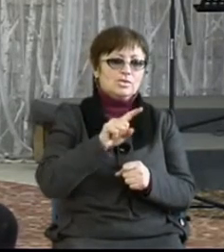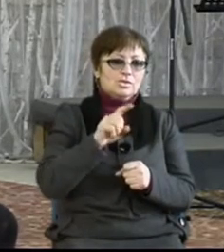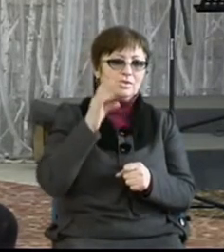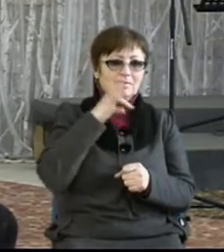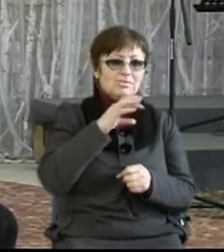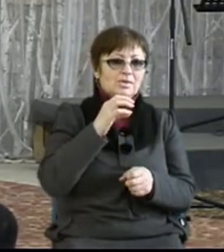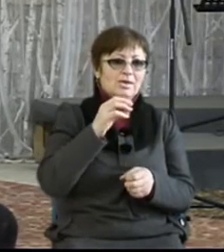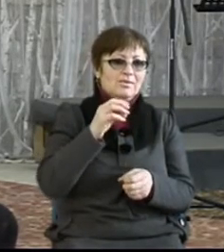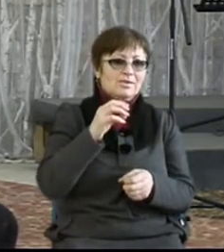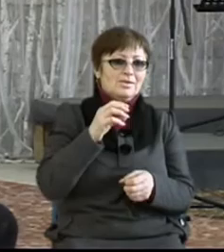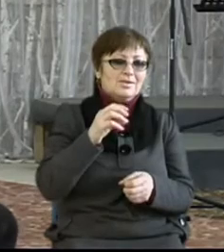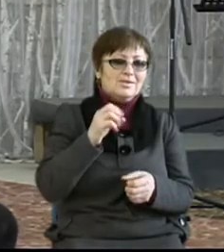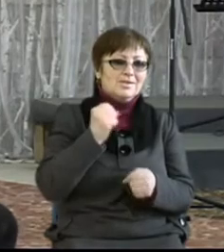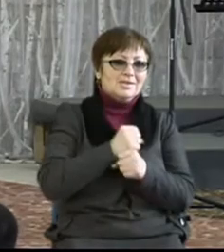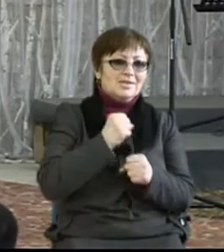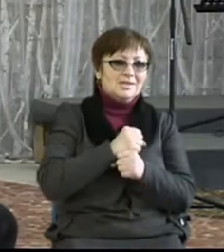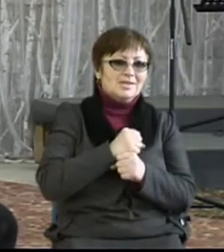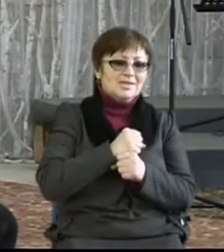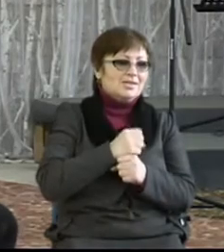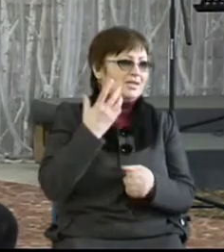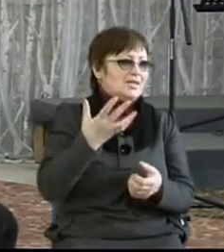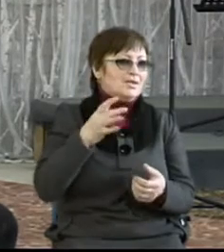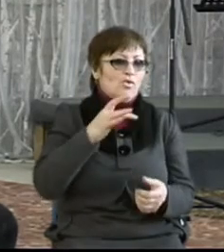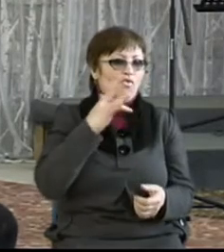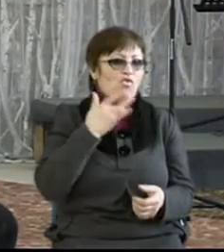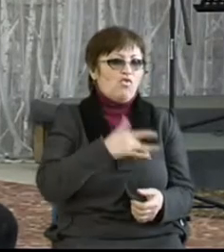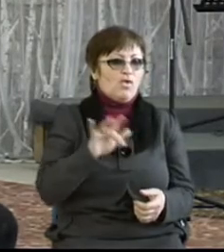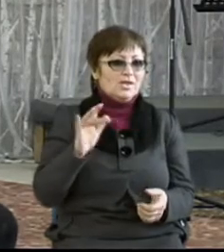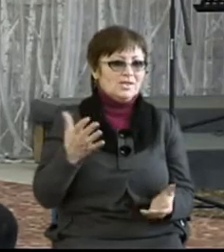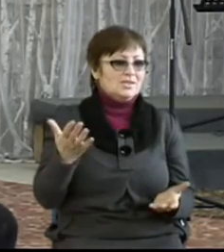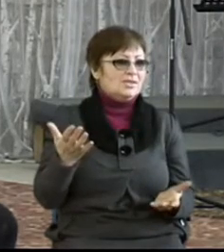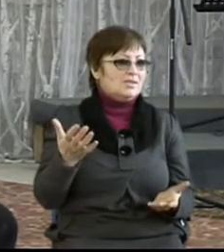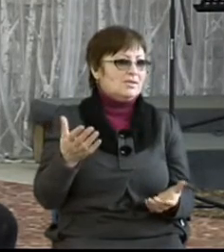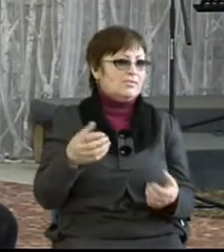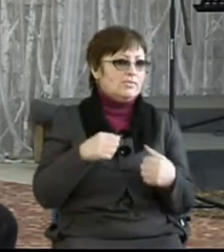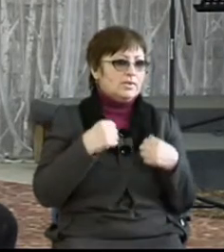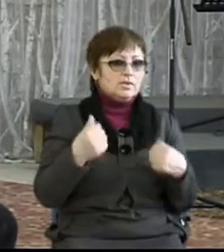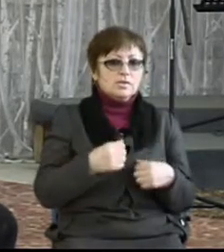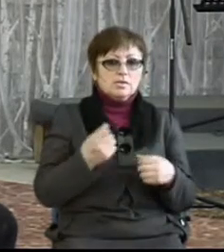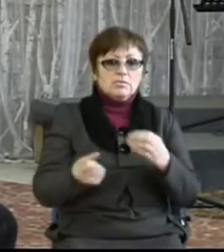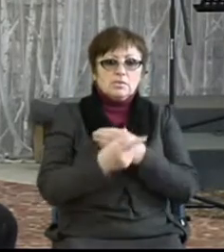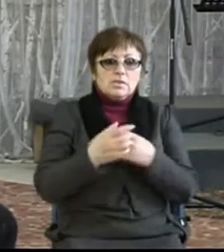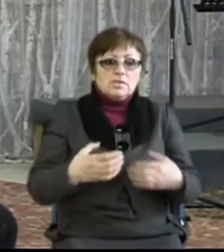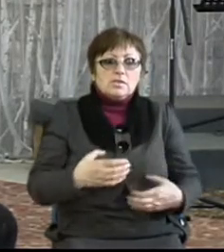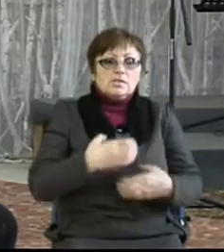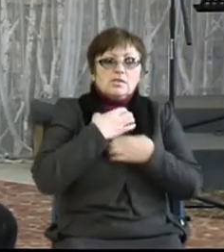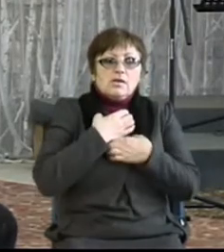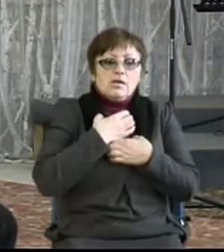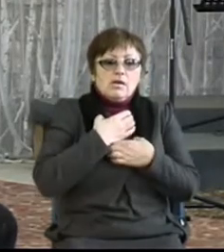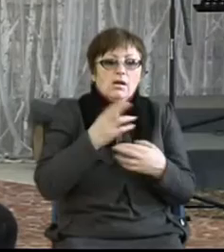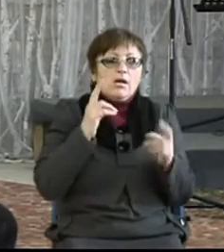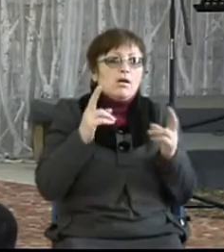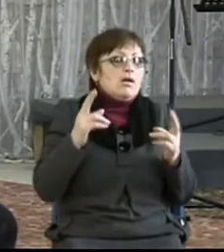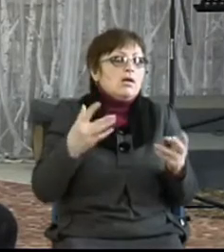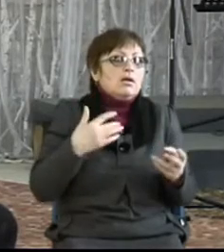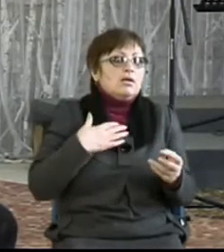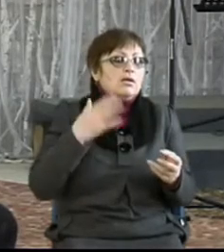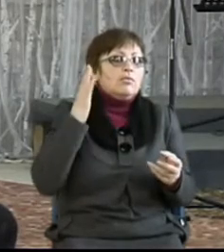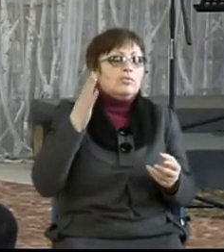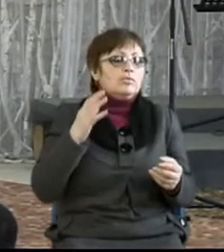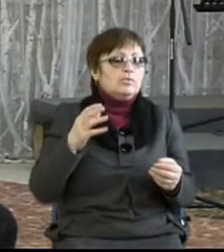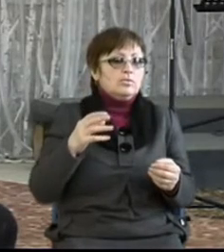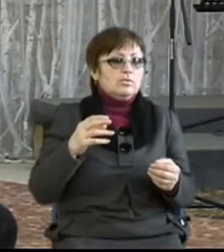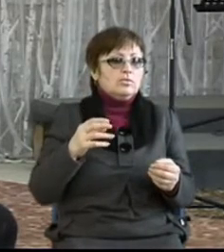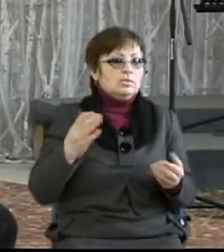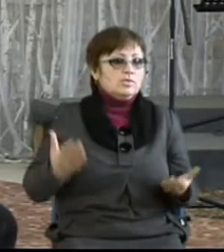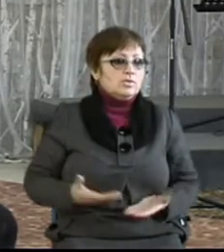говорят делать на этой фирме, или же все-таки как-то уволиться. И, естественно, в мое сердце пришел страх относительно того, как я буду